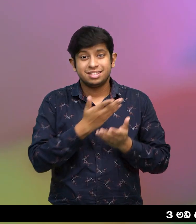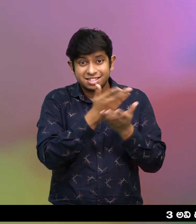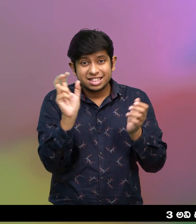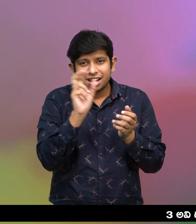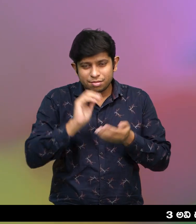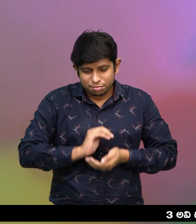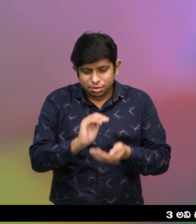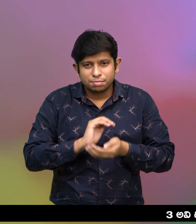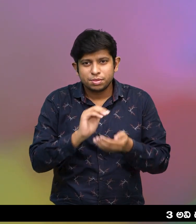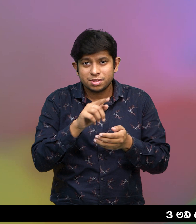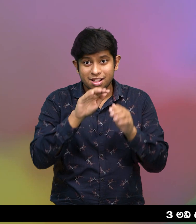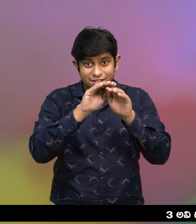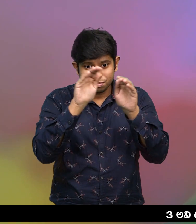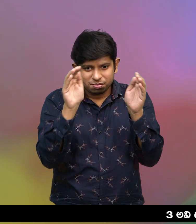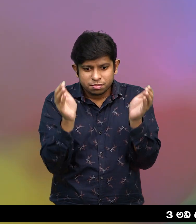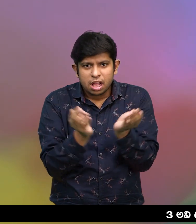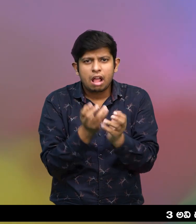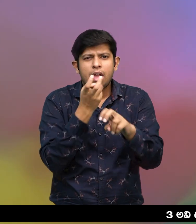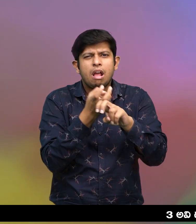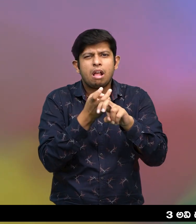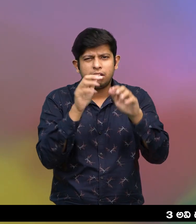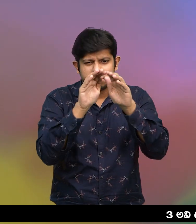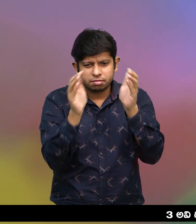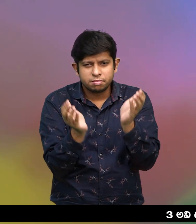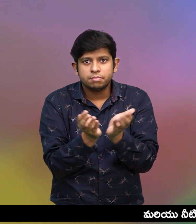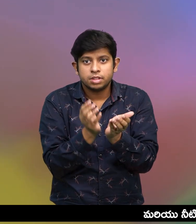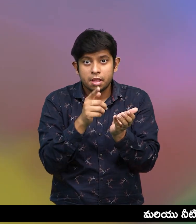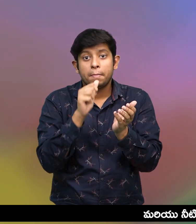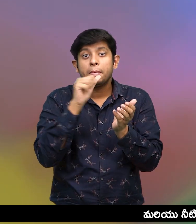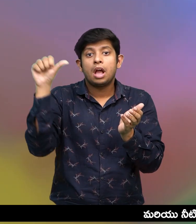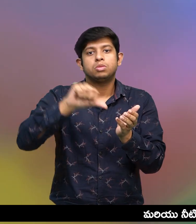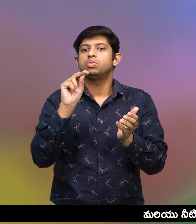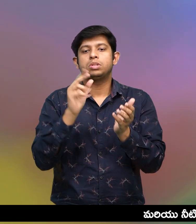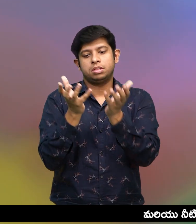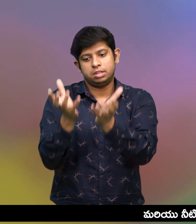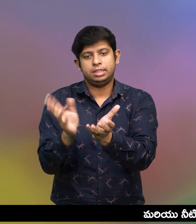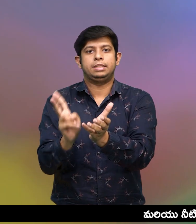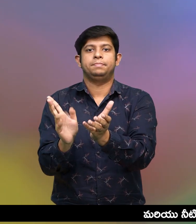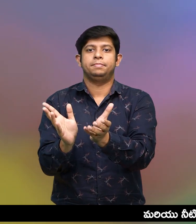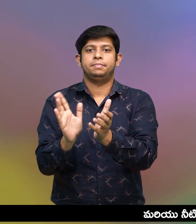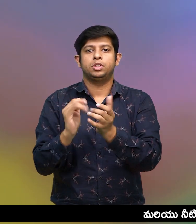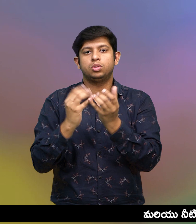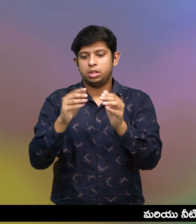3 అవి గట్టి పూతలతో గుడ్లు పెడతాయి మరియు నీటిలో గుడ్డు పెట్టాల్సిన అవసరం